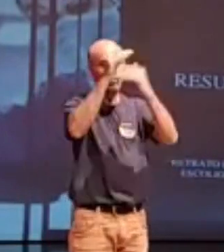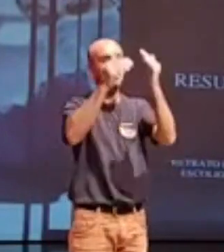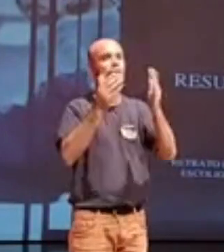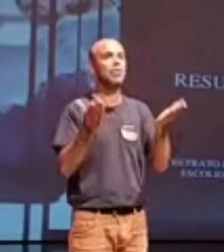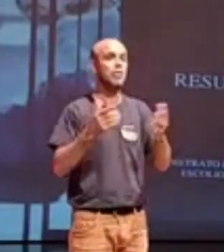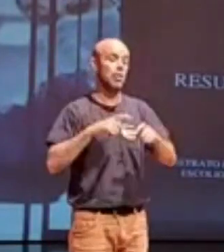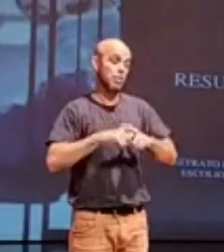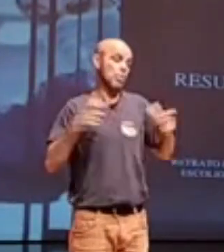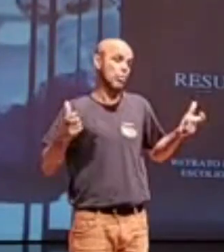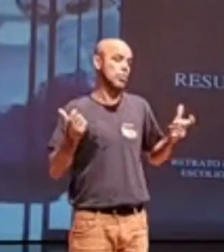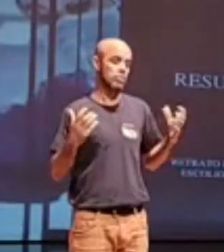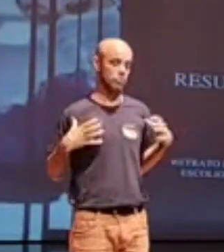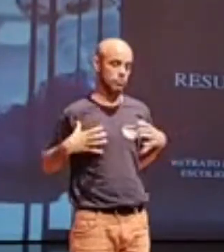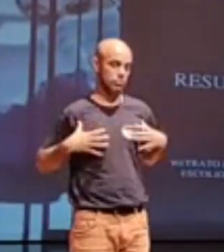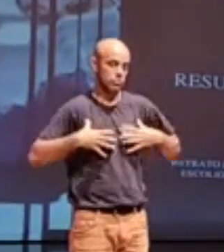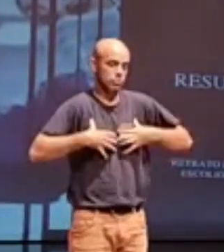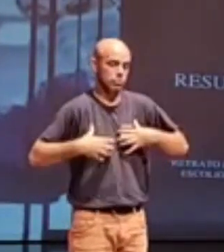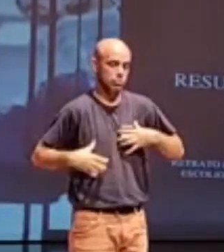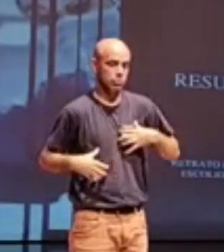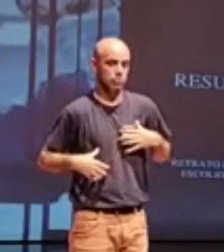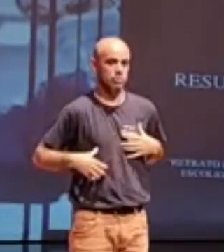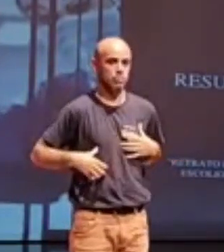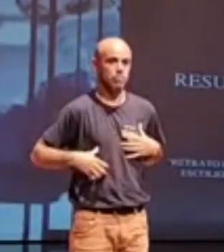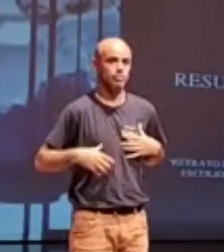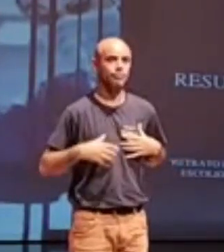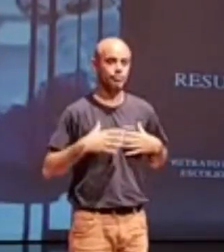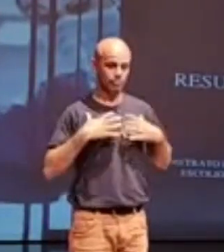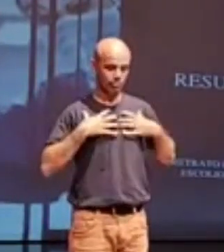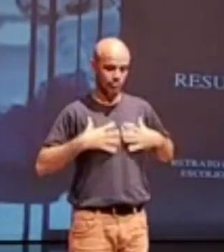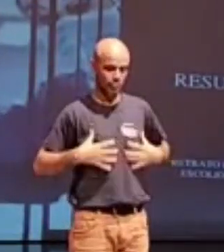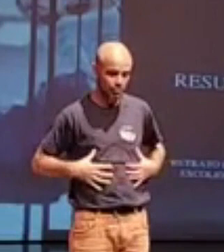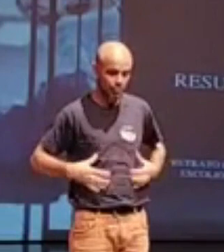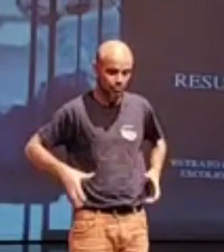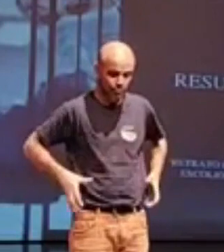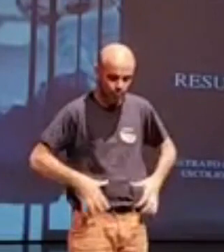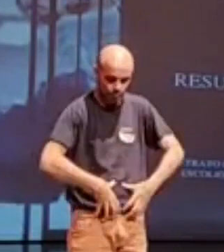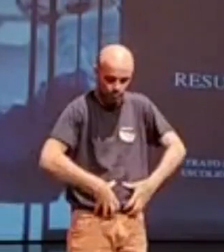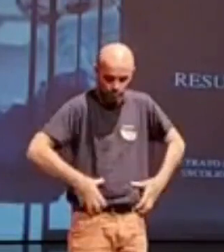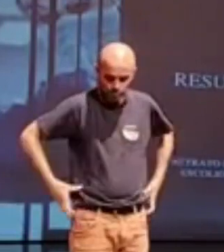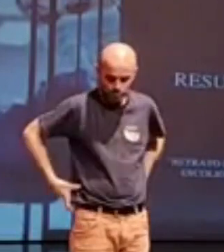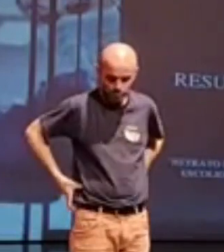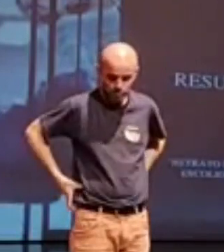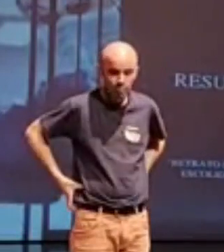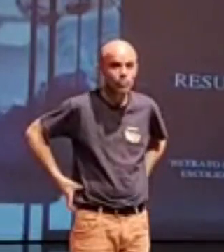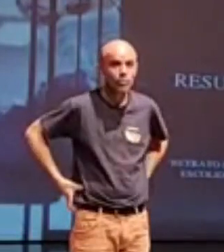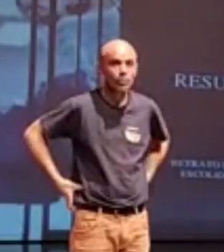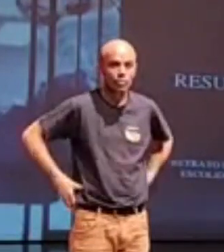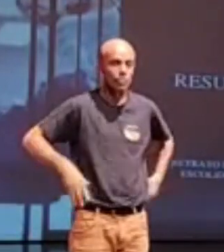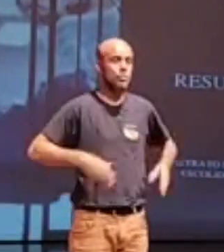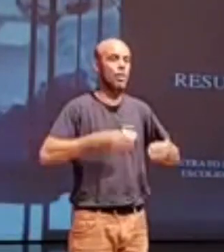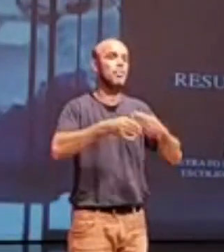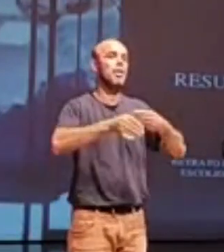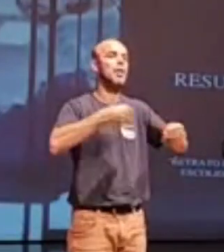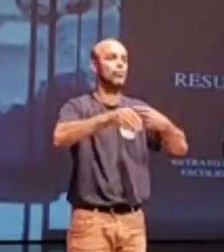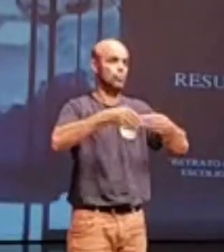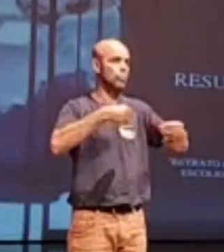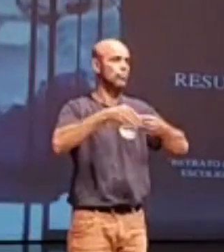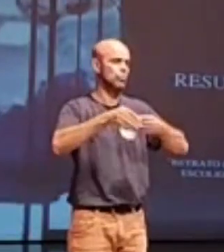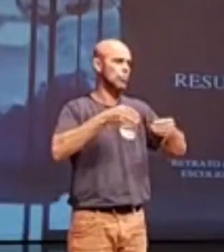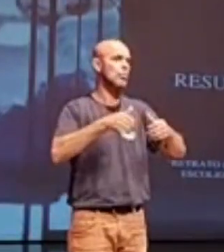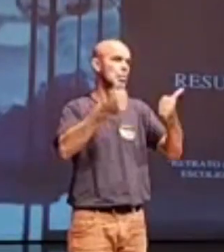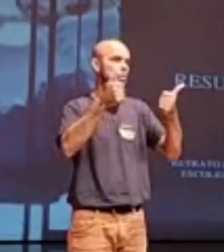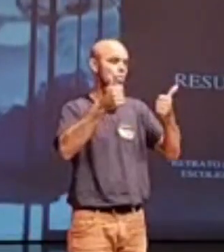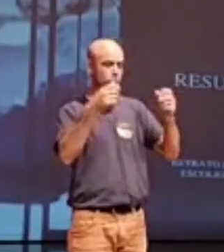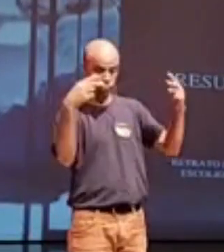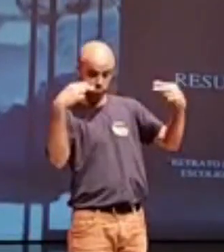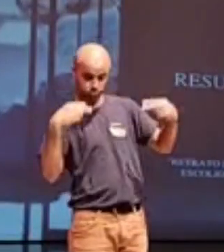dos casos, você consegue colocar uma órtese tóraco-lombosacral de plástico, que